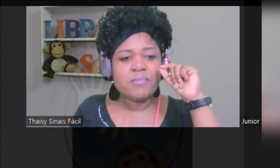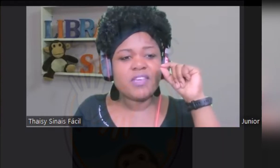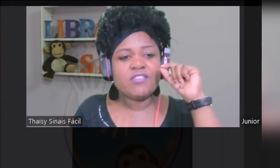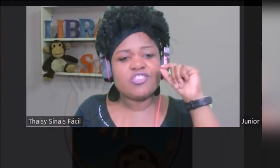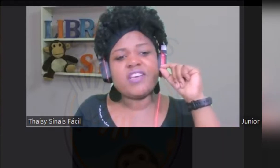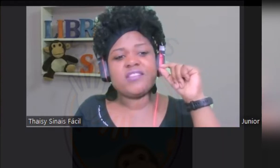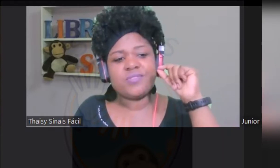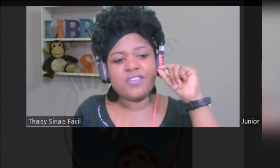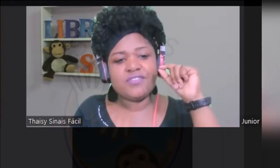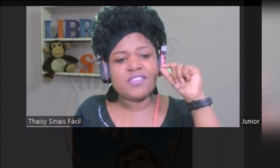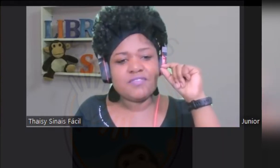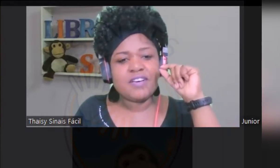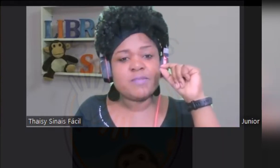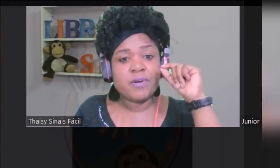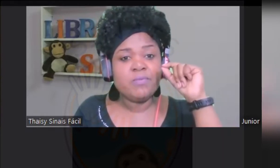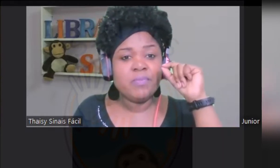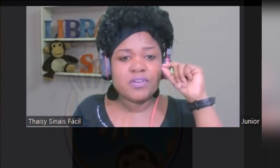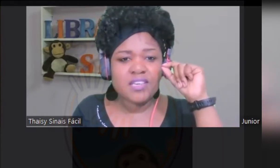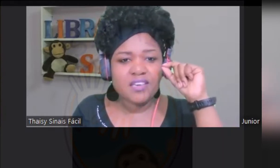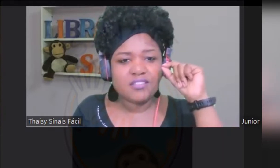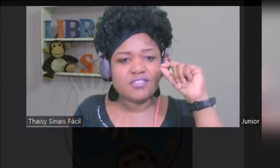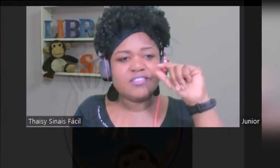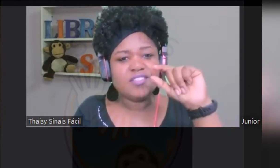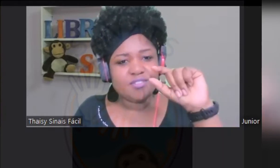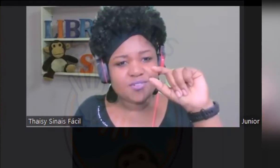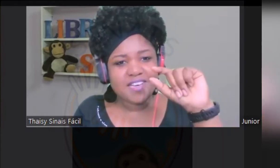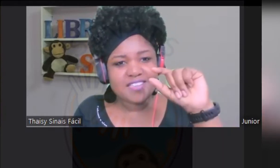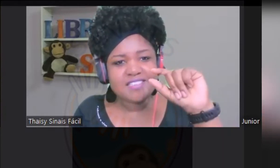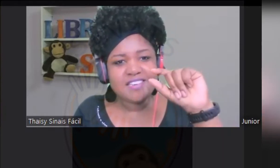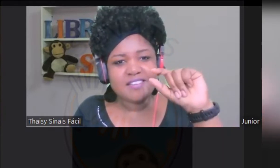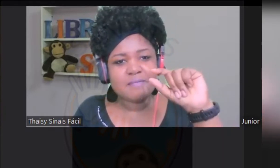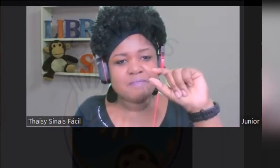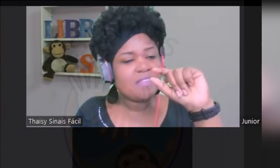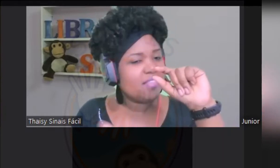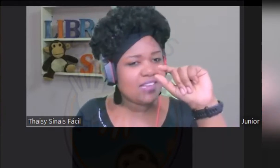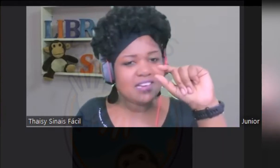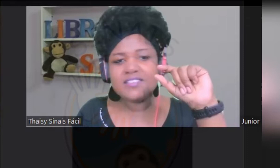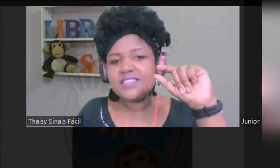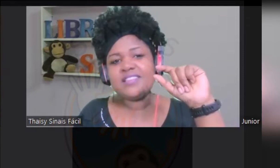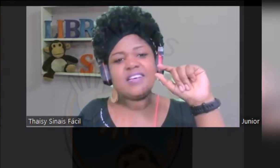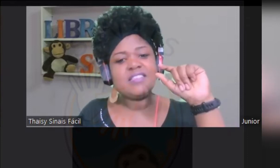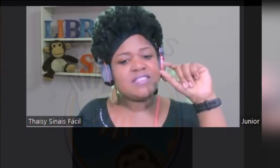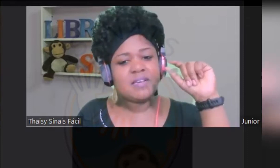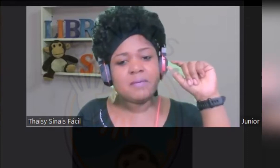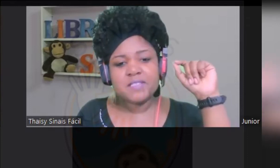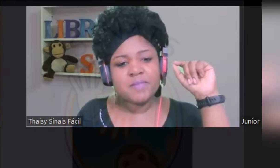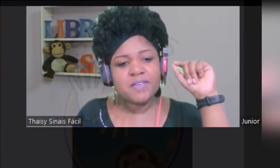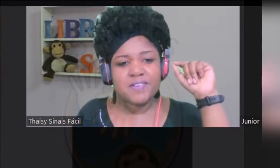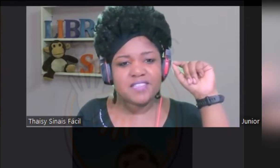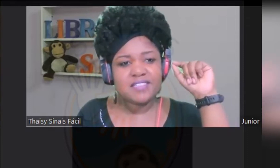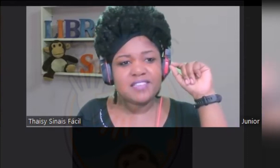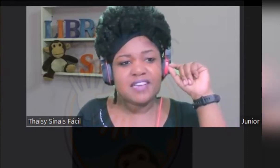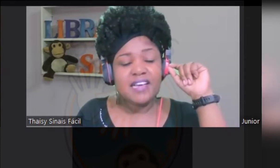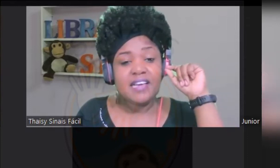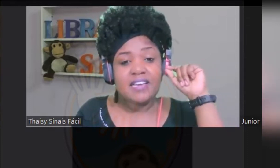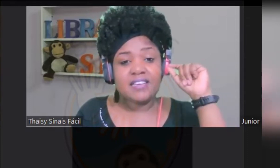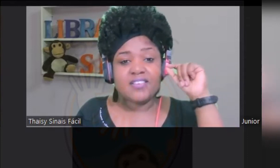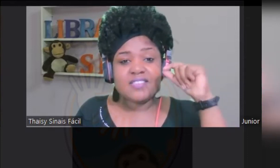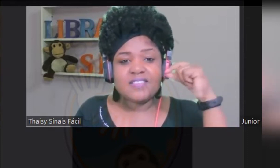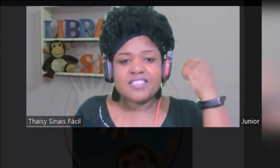que é o gesto que você faz para um pouquinho? Não é assim? Na língua de sinais vai ser a mesma coisa. Então, às vezes, a gente